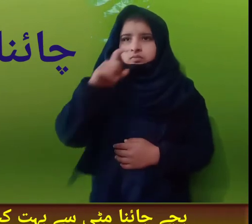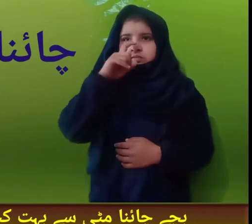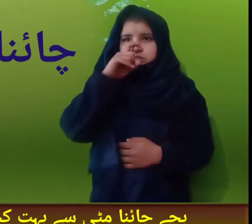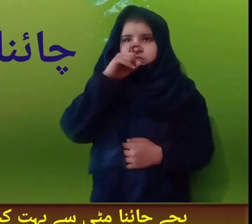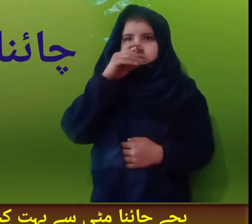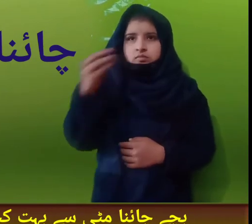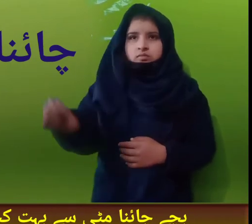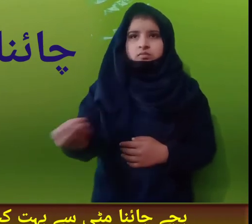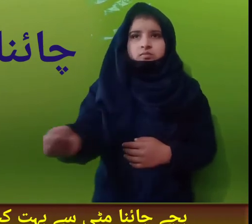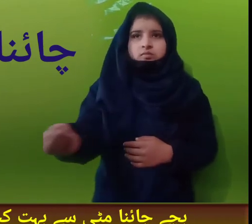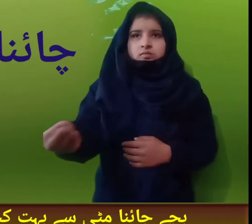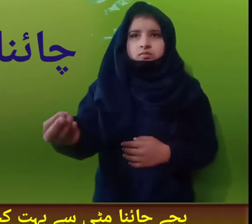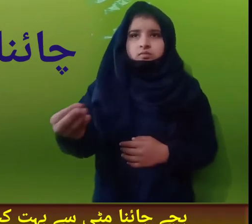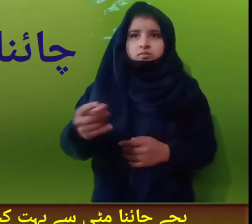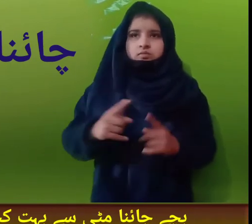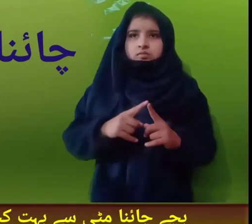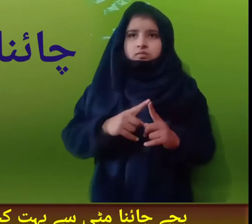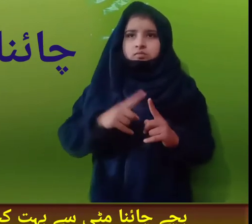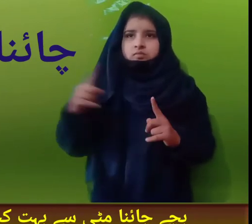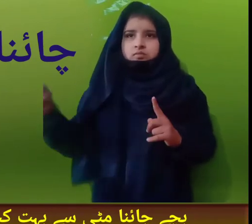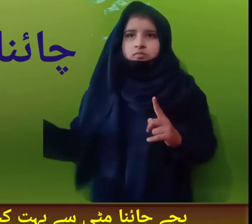चाइना मिट्टी से